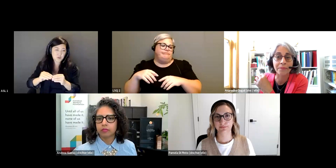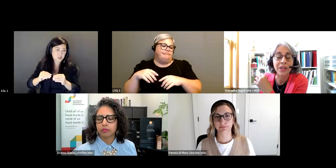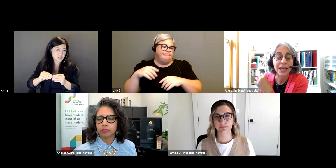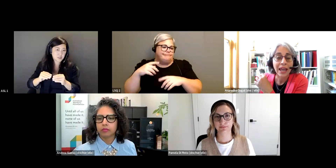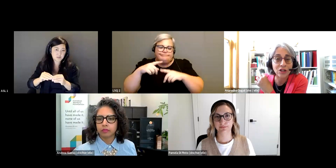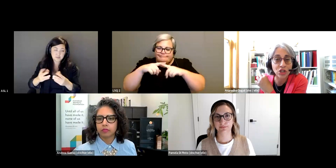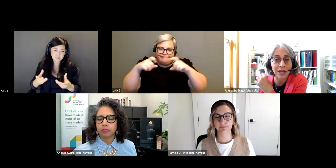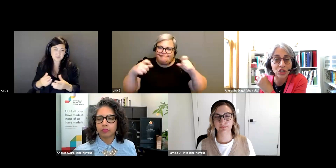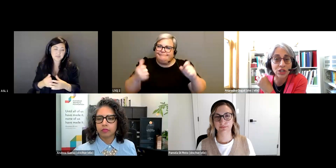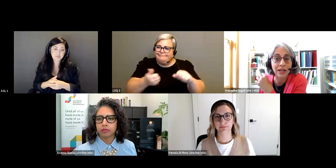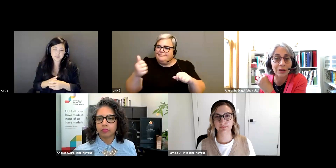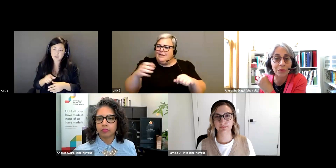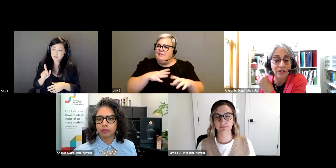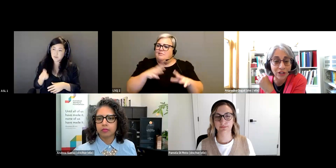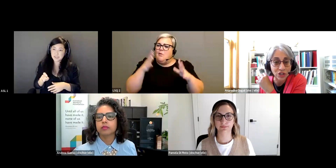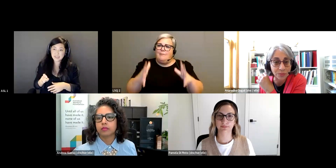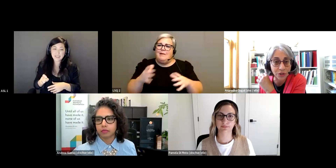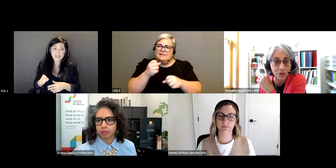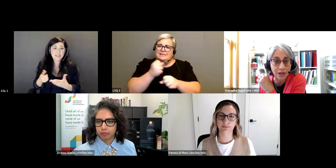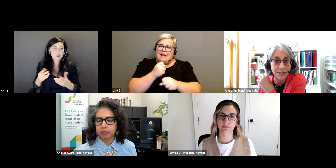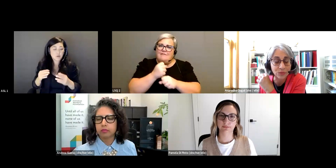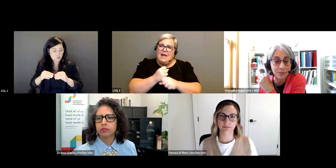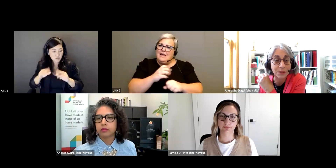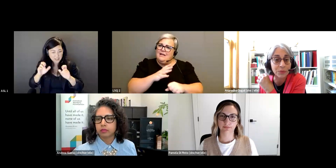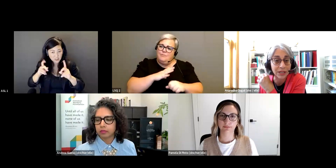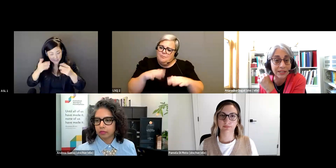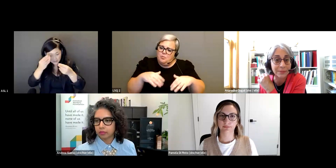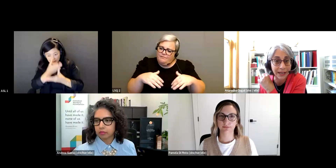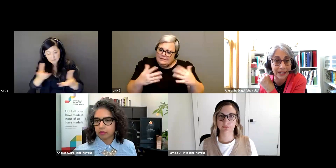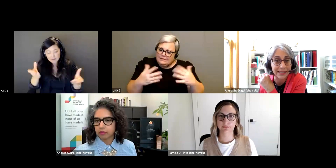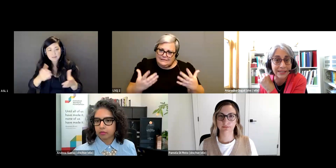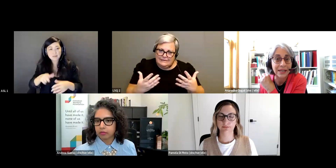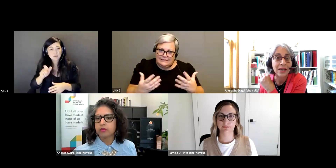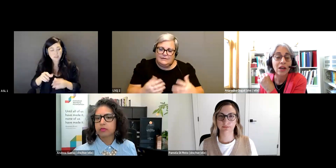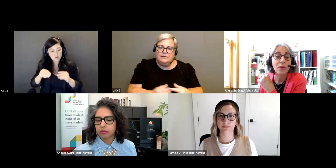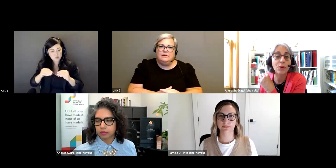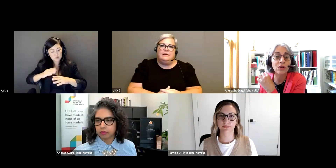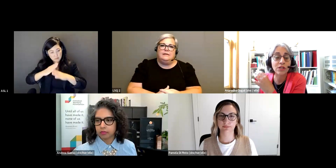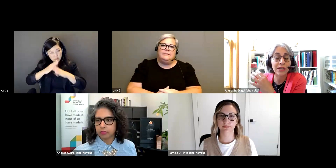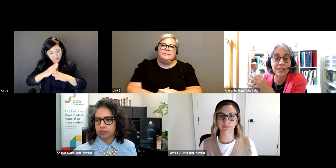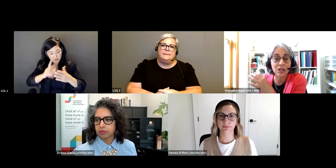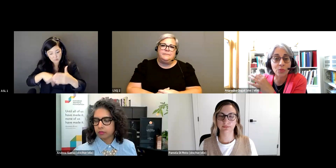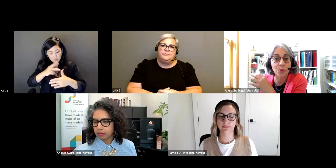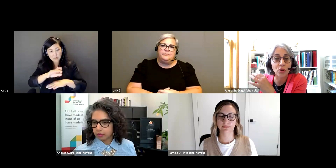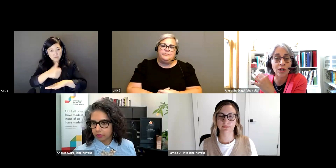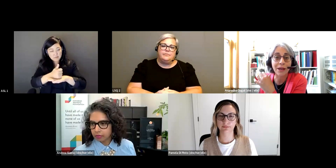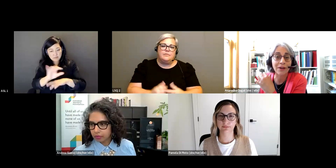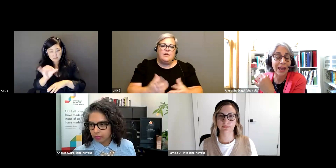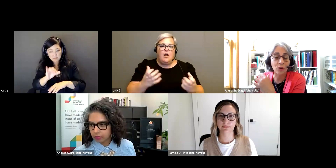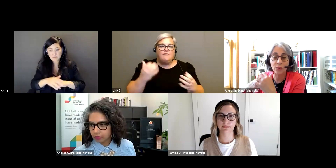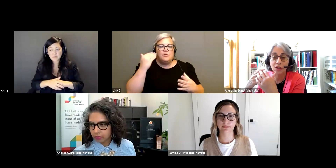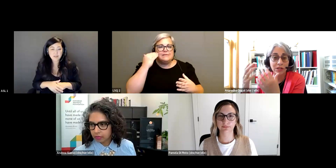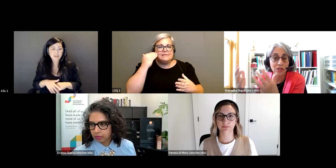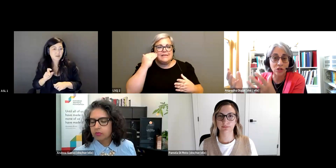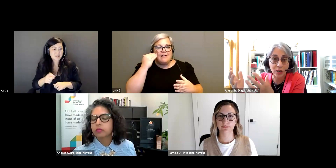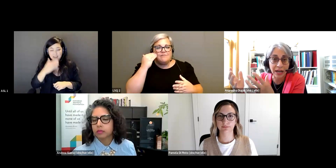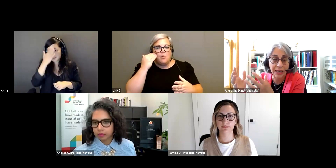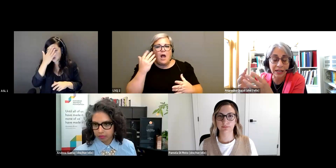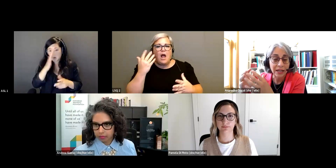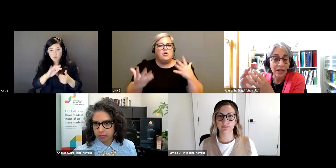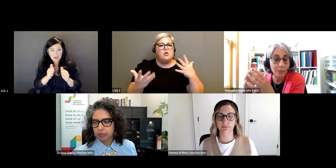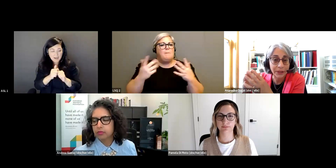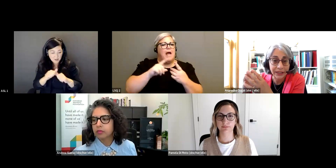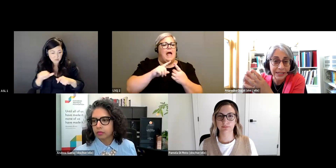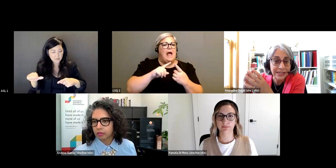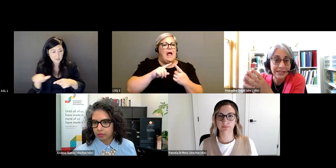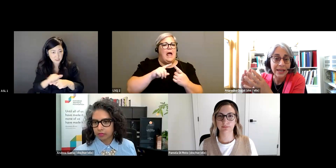Il reste encore énormément de travail à faire. Nous devons Nous voulons savoir quels programmes de prévention et